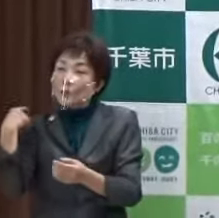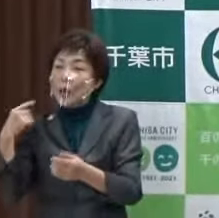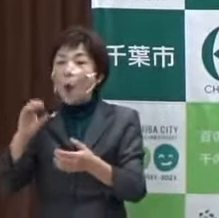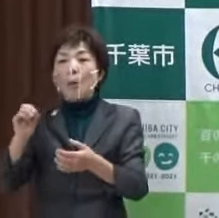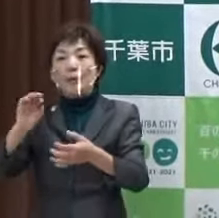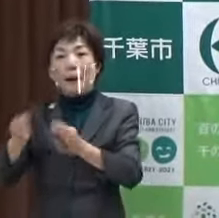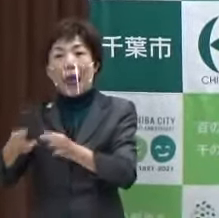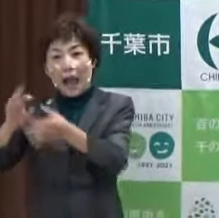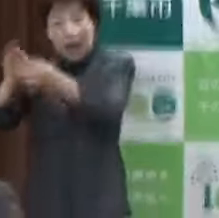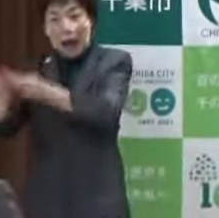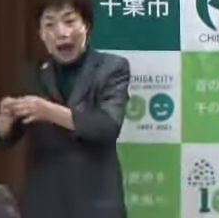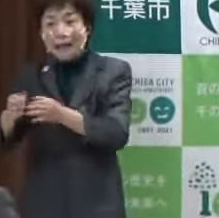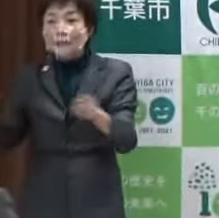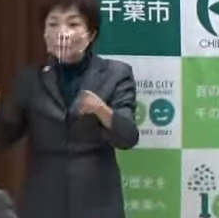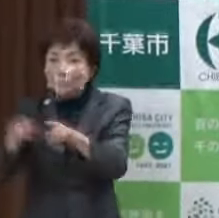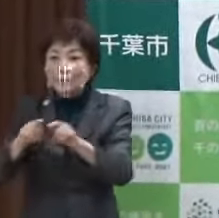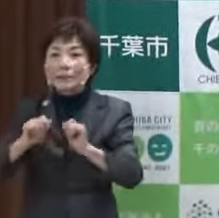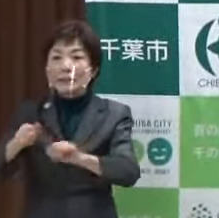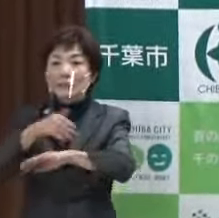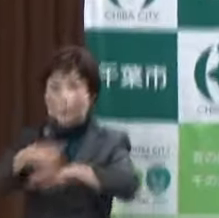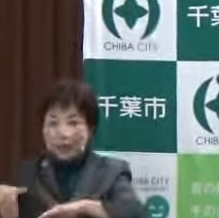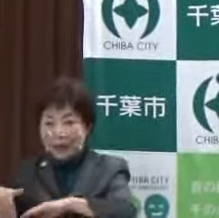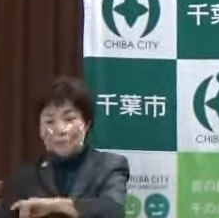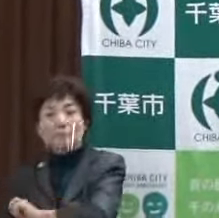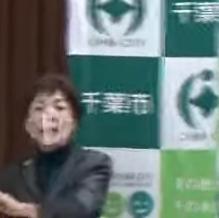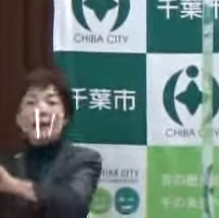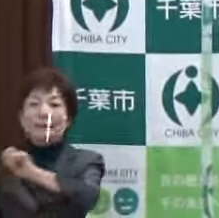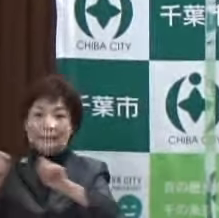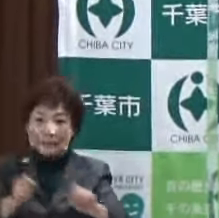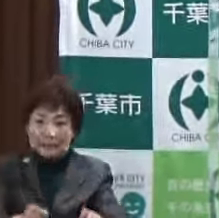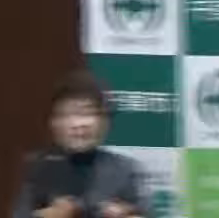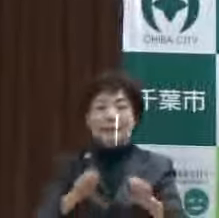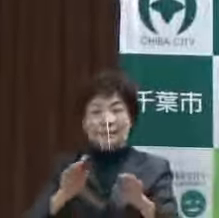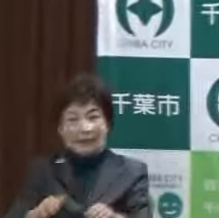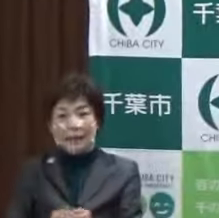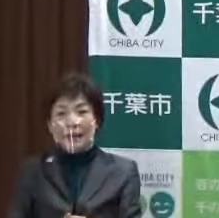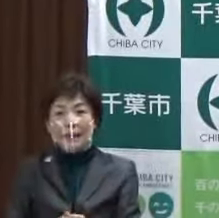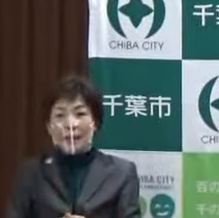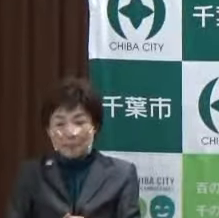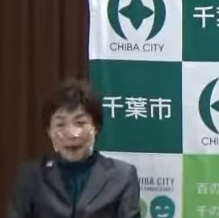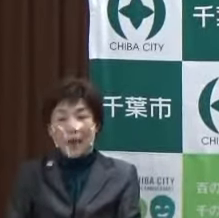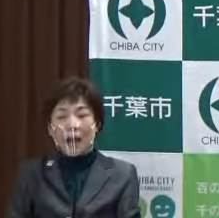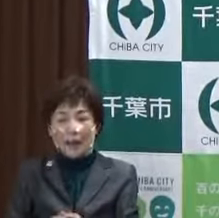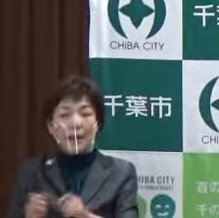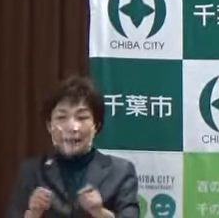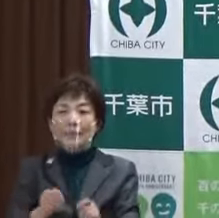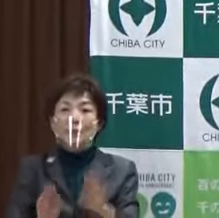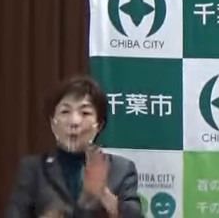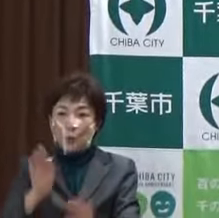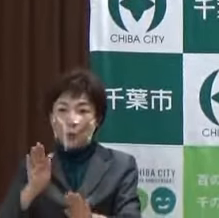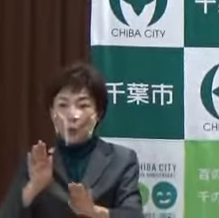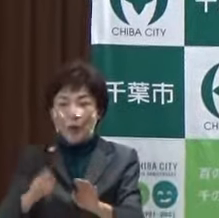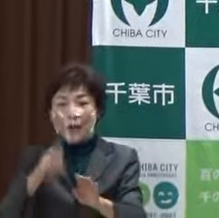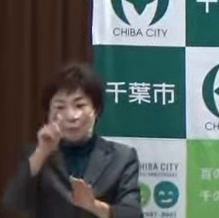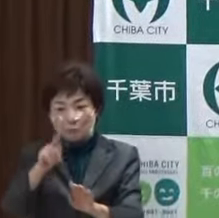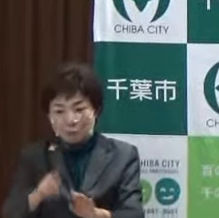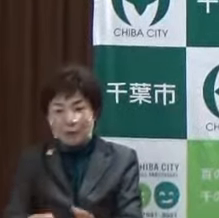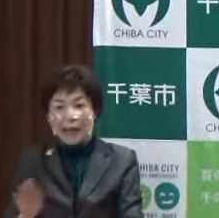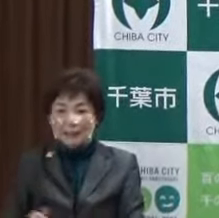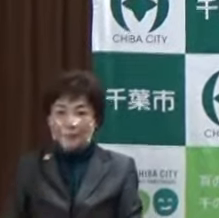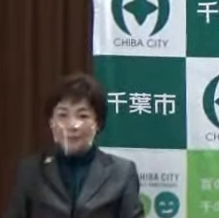せて実施する予定だったものをオリパラの延期に伴って合わせて延期をしている、これが開催をされ